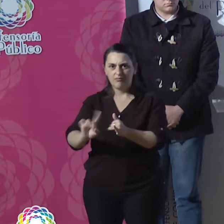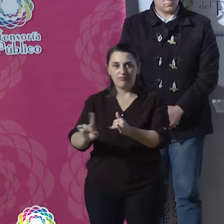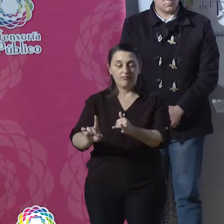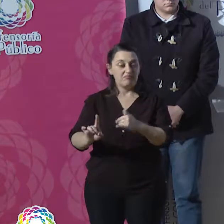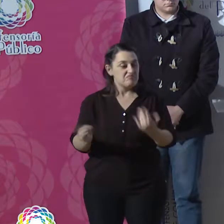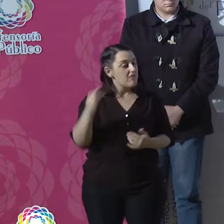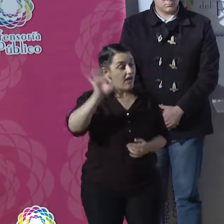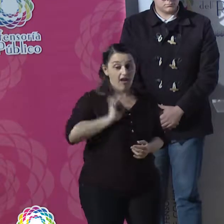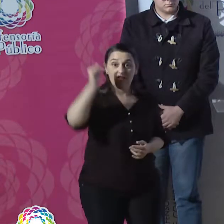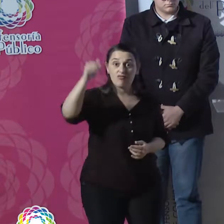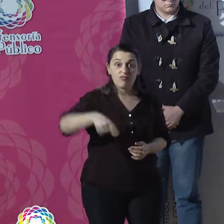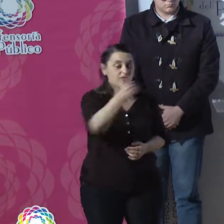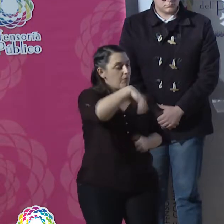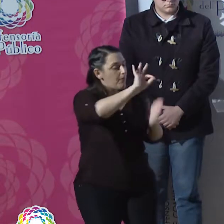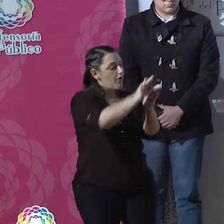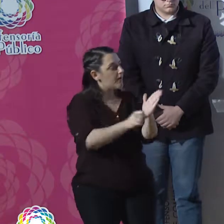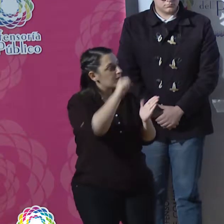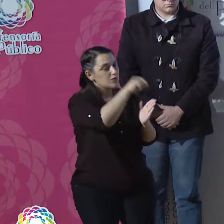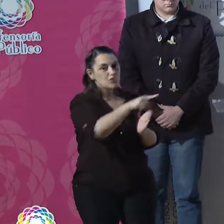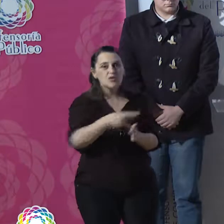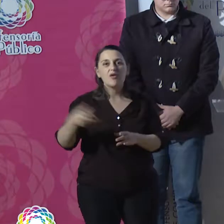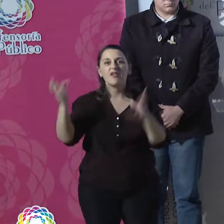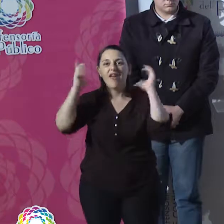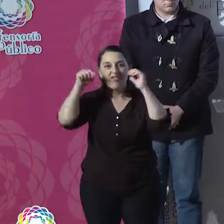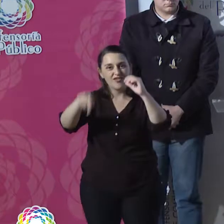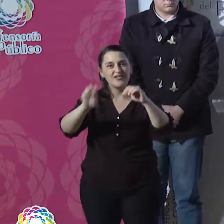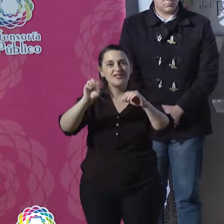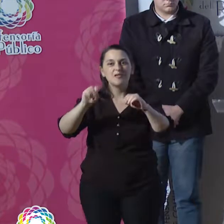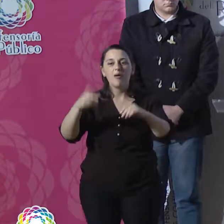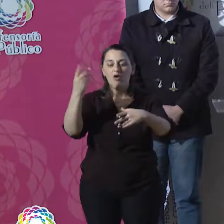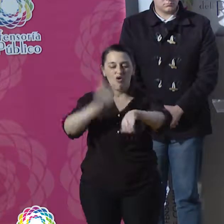realizamos a través del programa radial hora libre de rec